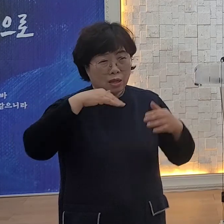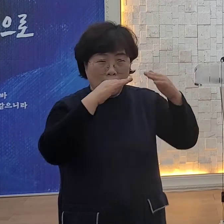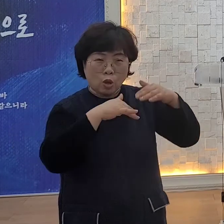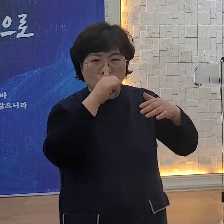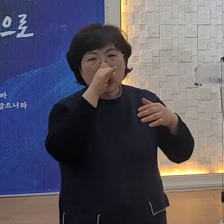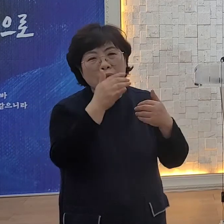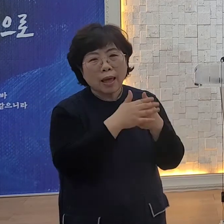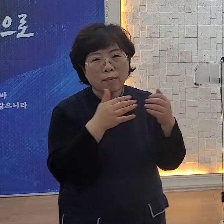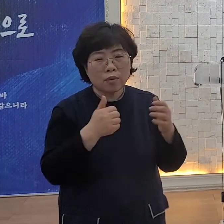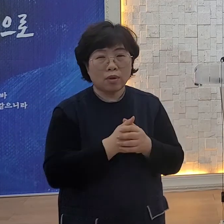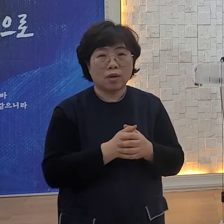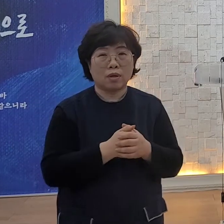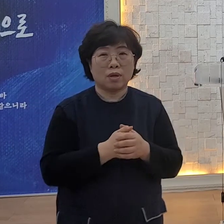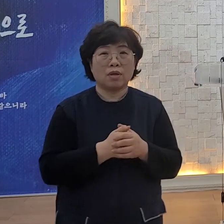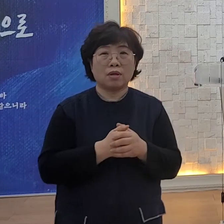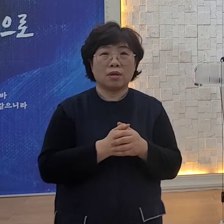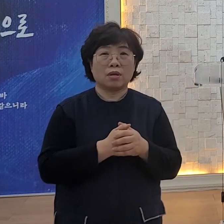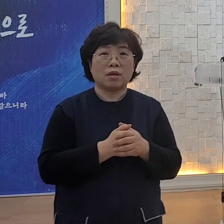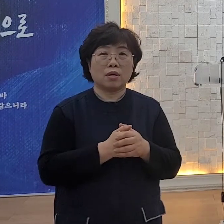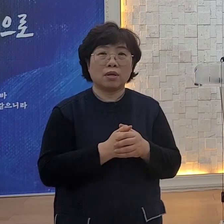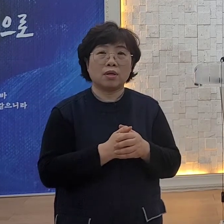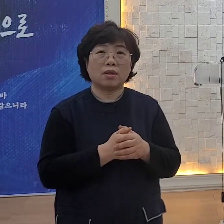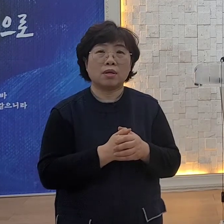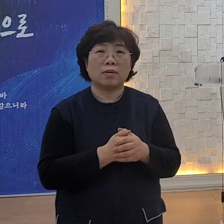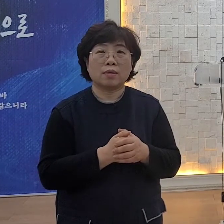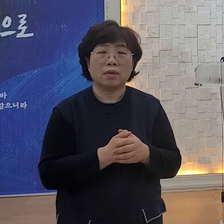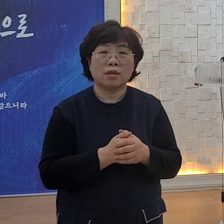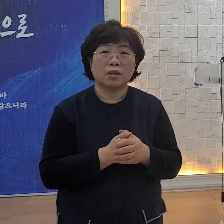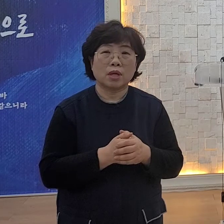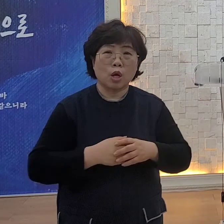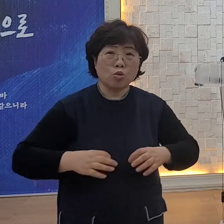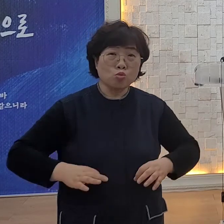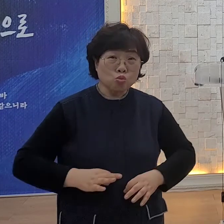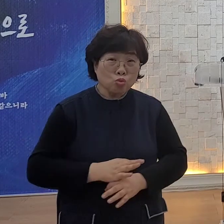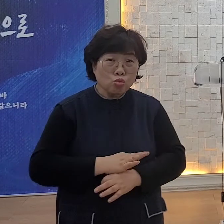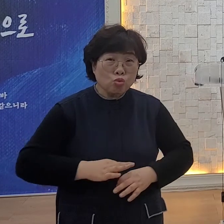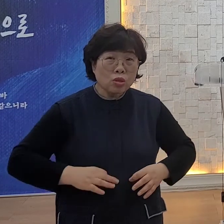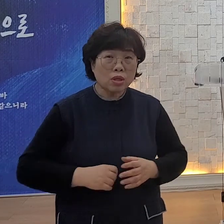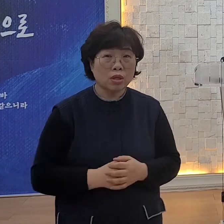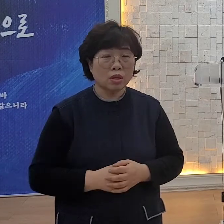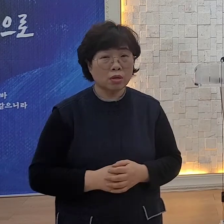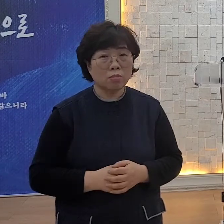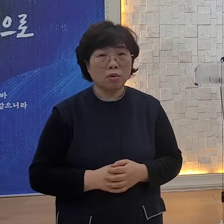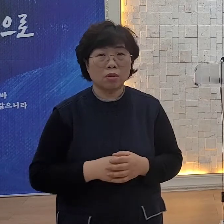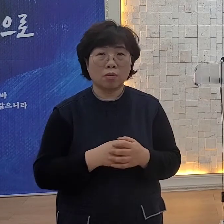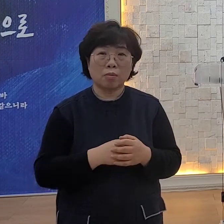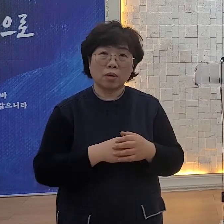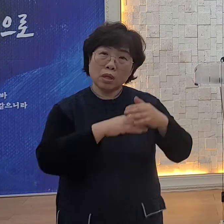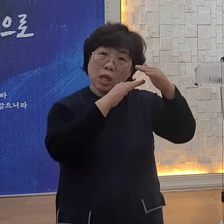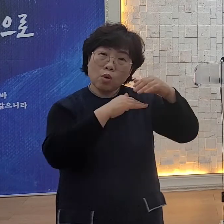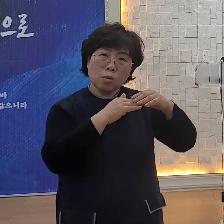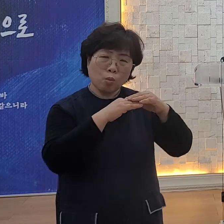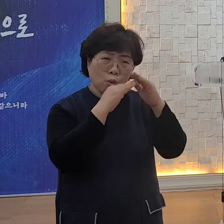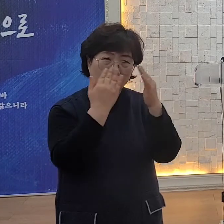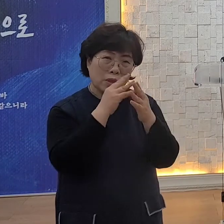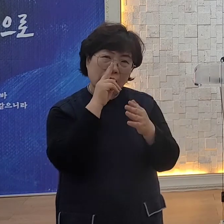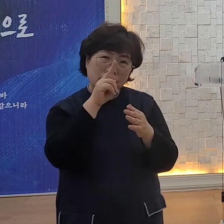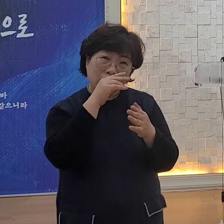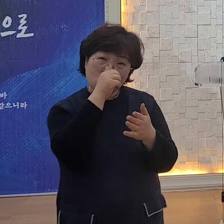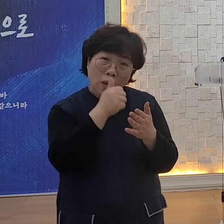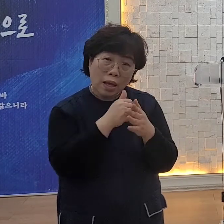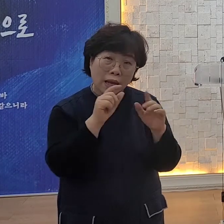보세요. 29절, 30절, 31절 보면 전부 다 심각한 이야기입니까? 아닙니다. 이 안에